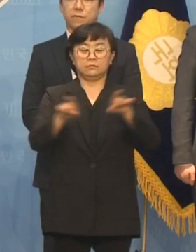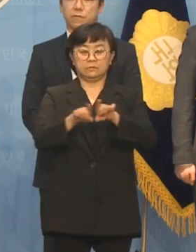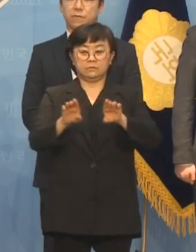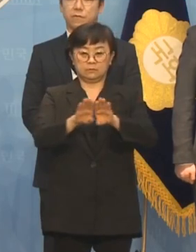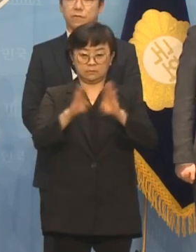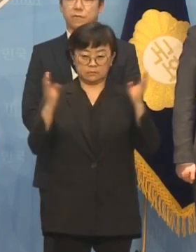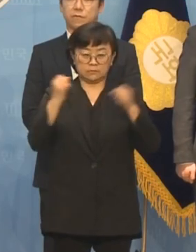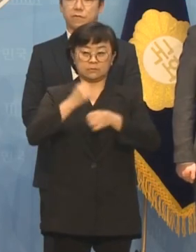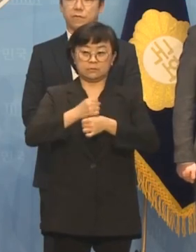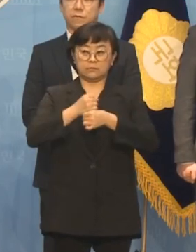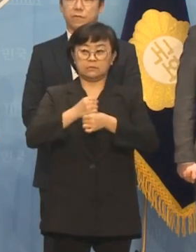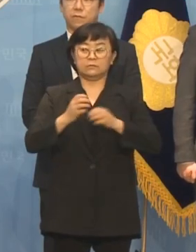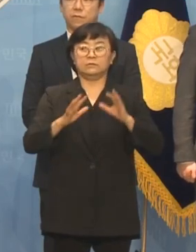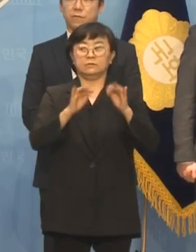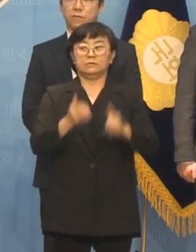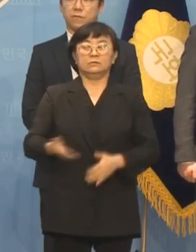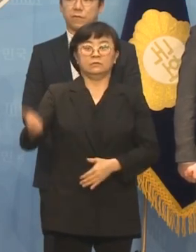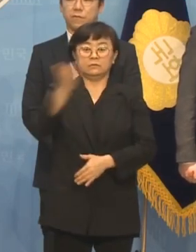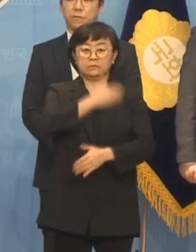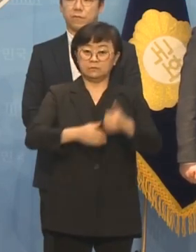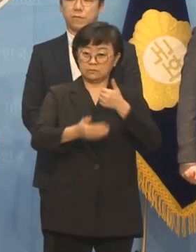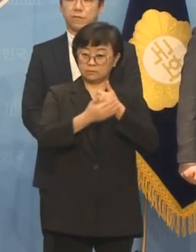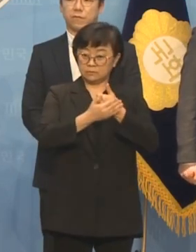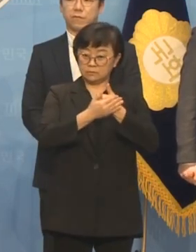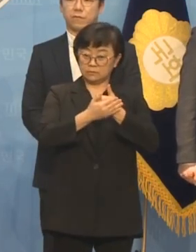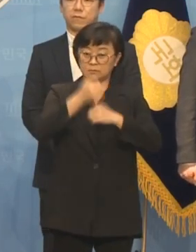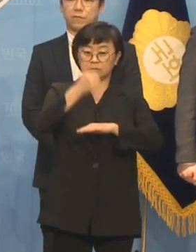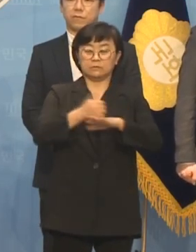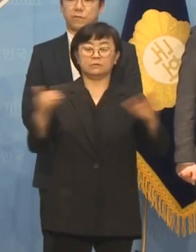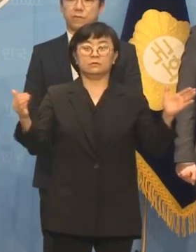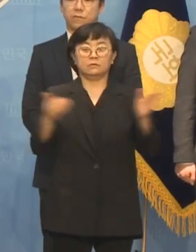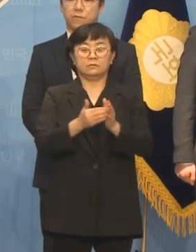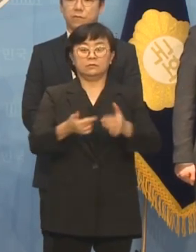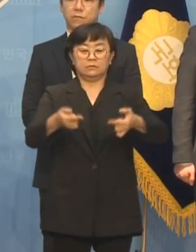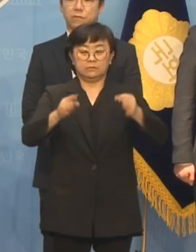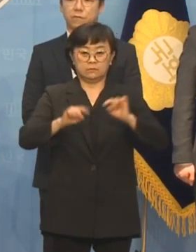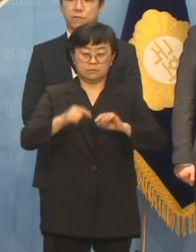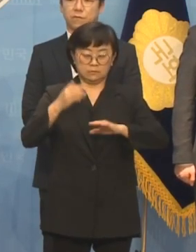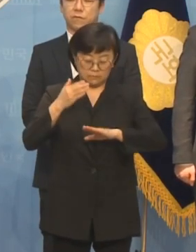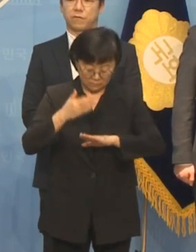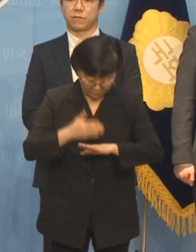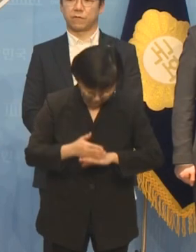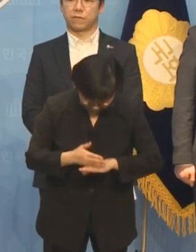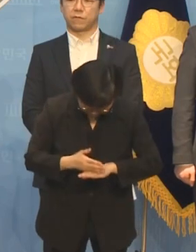열어가겠습니다. 국민들께서 손잡아 주시고 끝까지 함께해 주십시오. 고맙습니다.